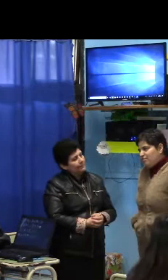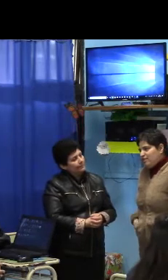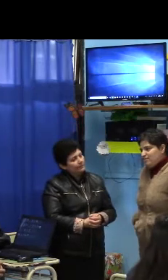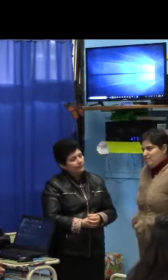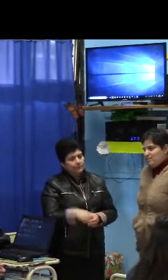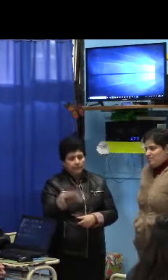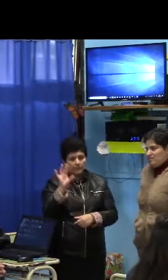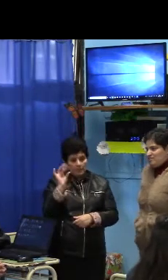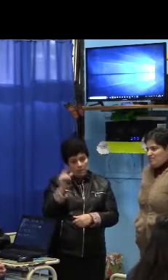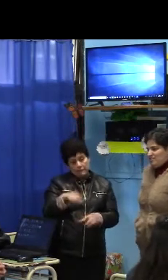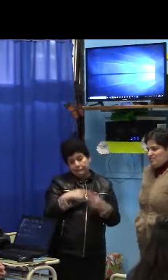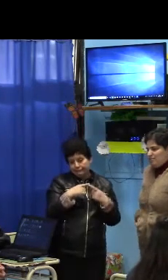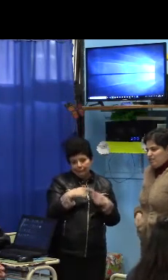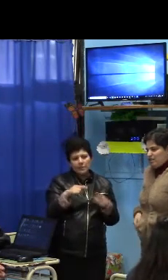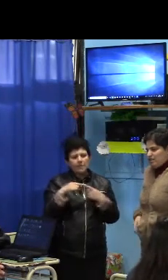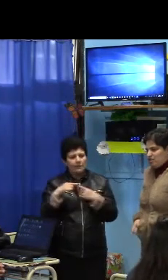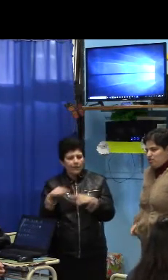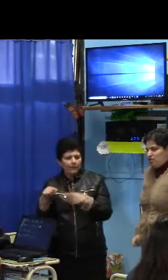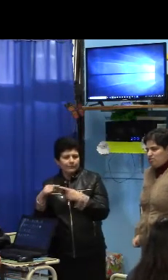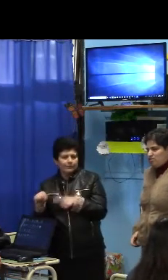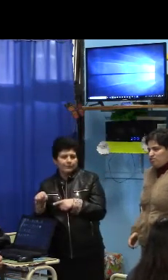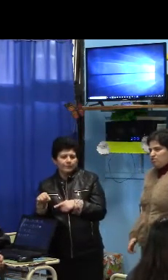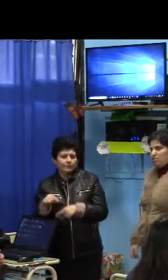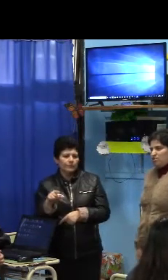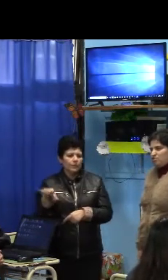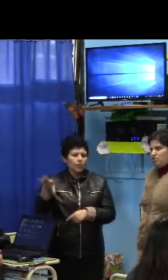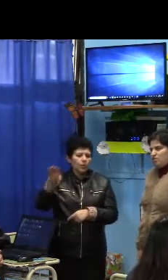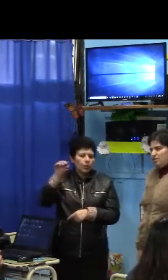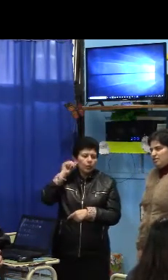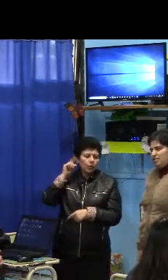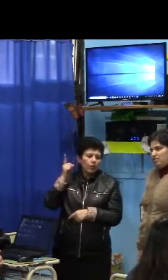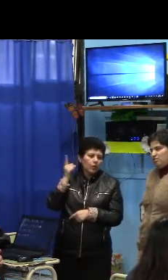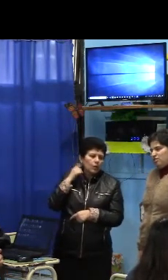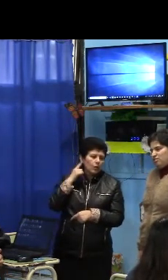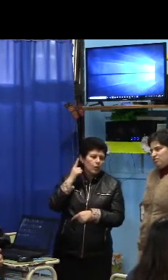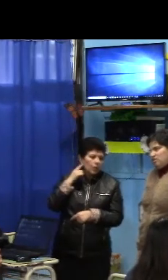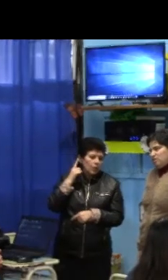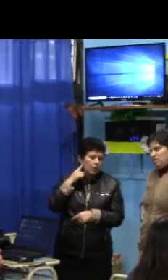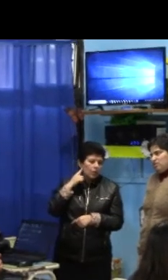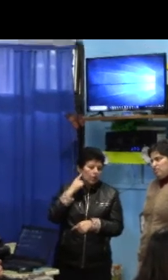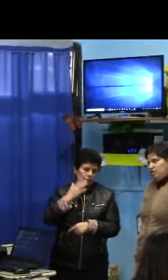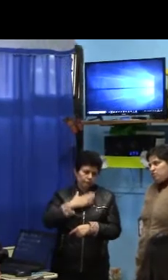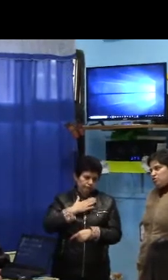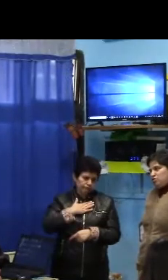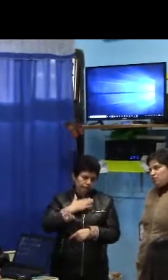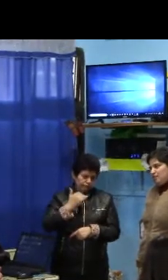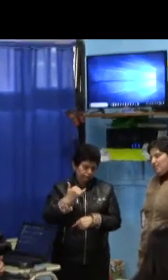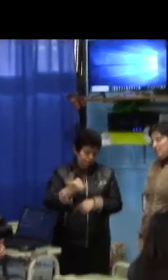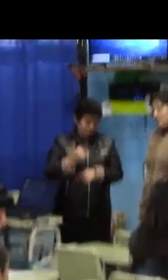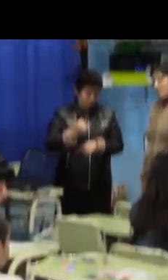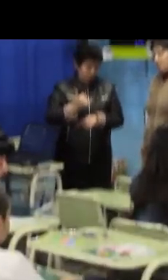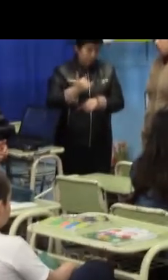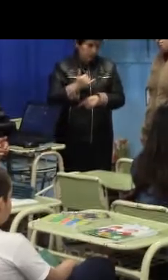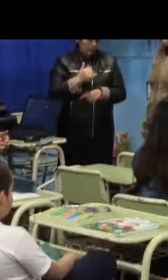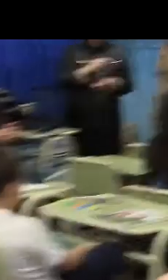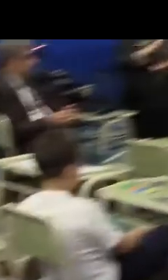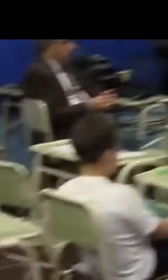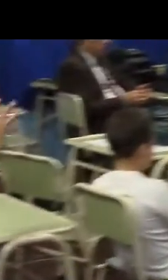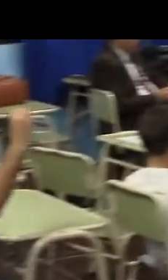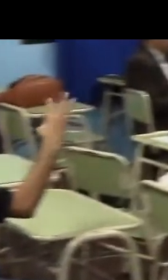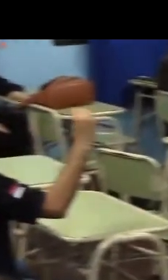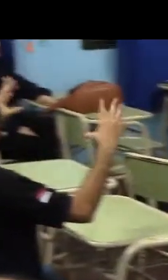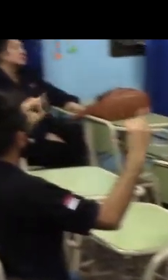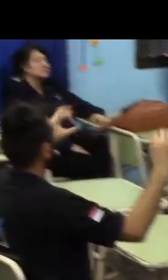es diferente, porque el oído, nosotros tenemos solamente el oído, y como sea, el